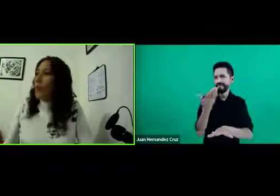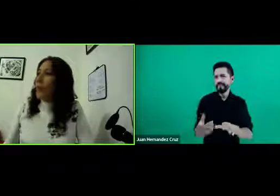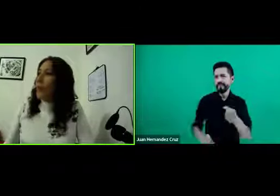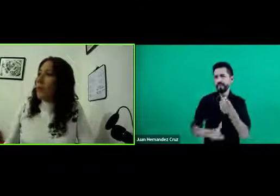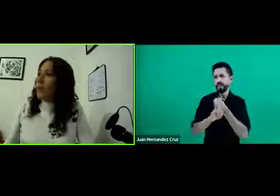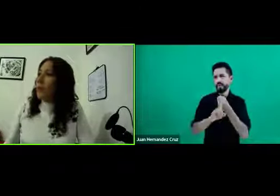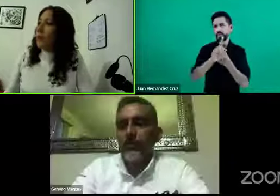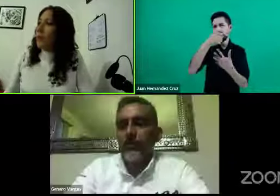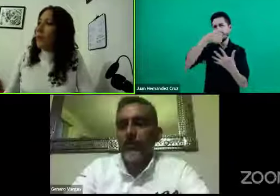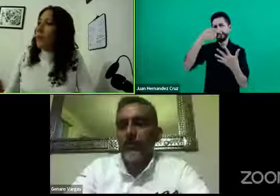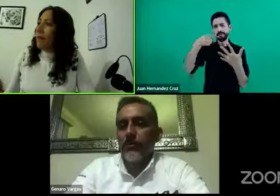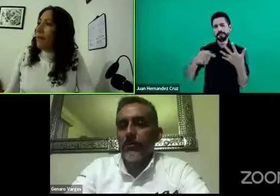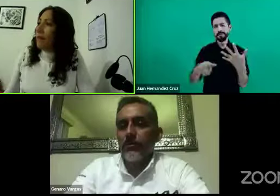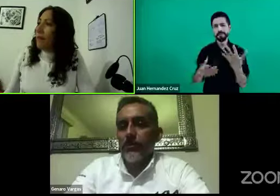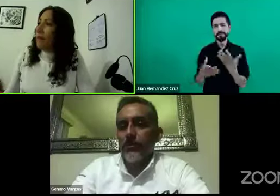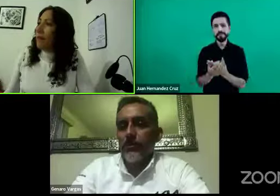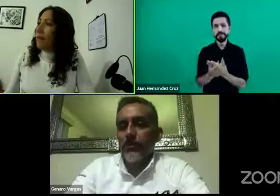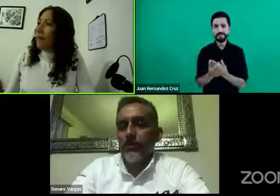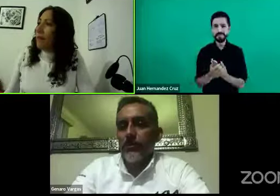principales problemas?